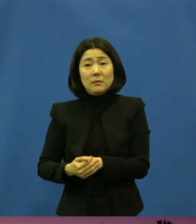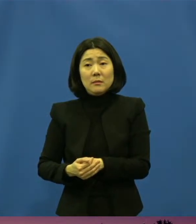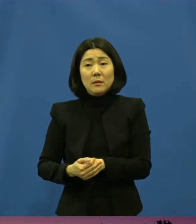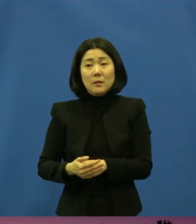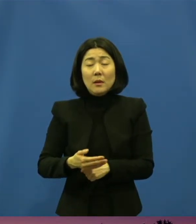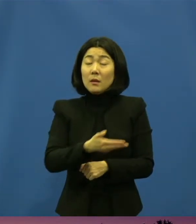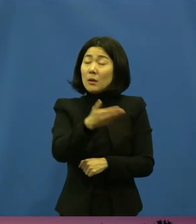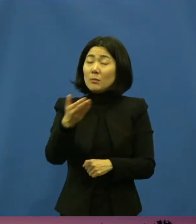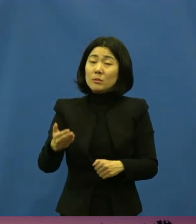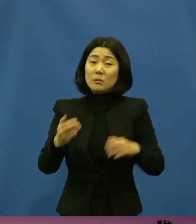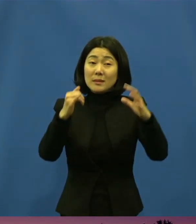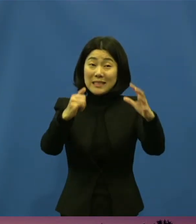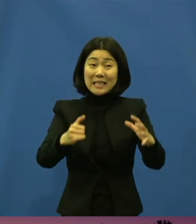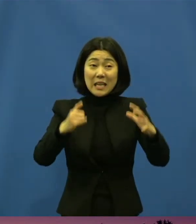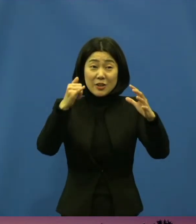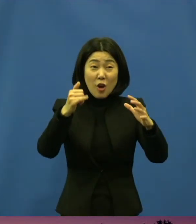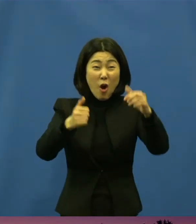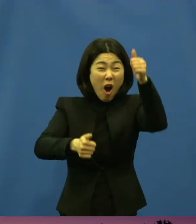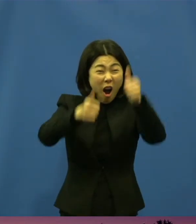얼마나 경쟁적입니까?